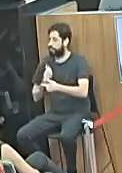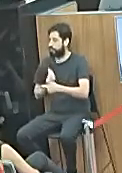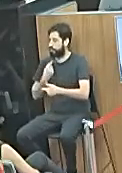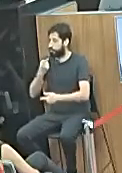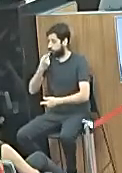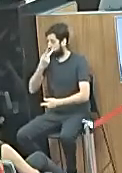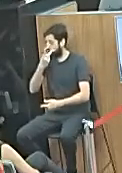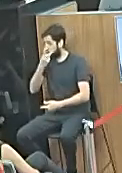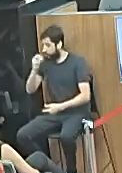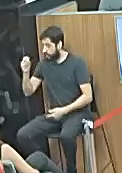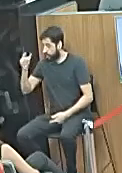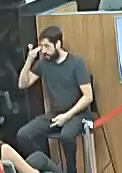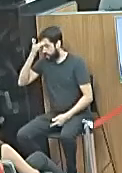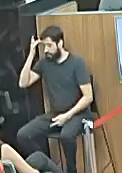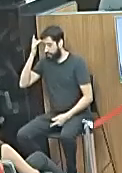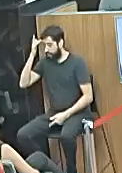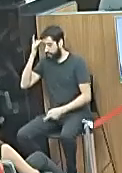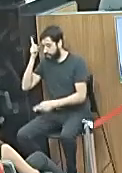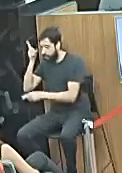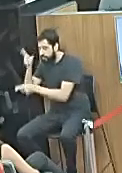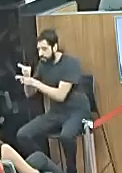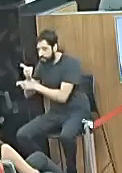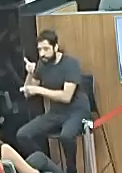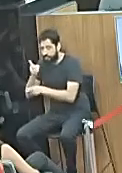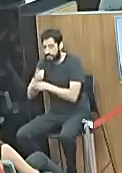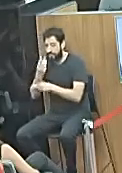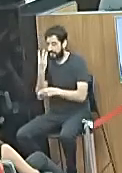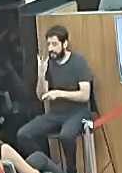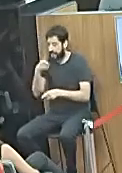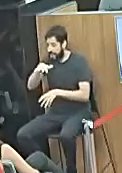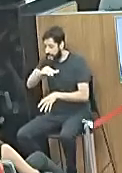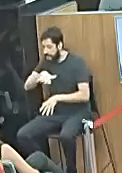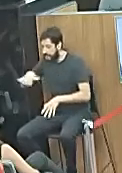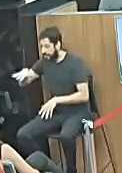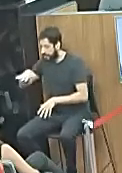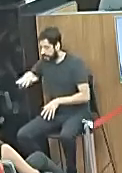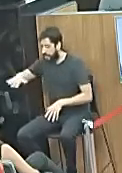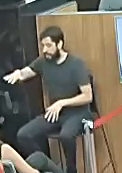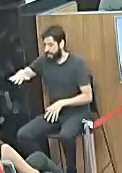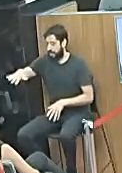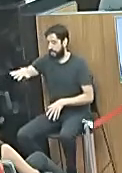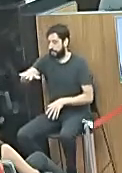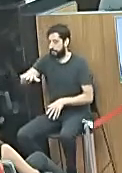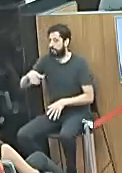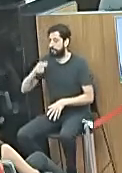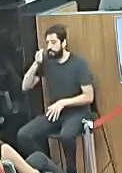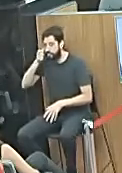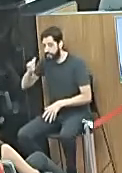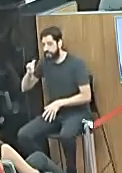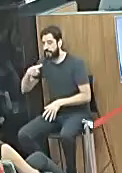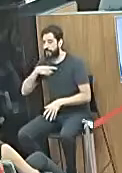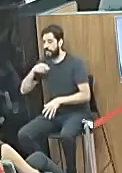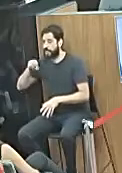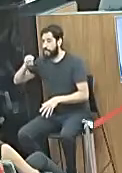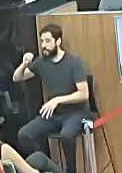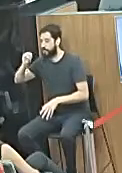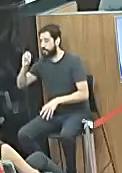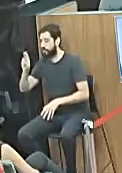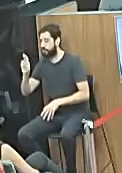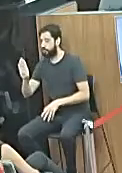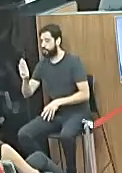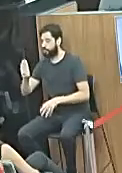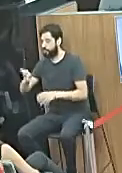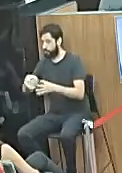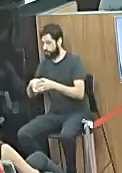e identificou três áreas de interesse que conformarão o subgrupos cultura agricultura